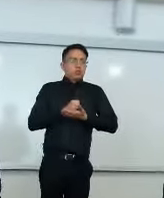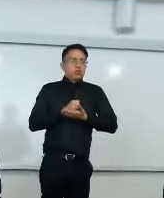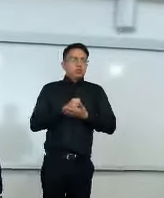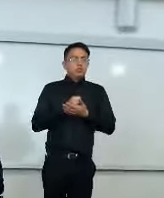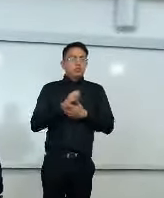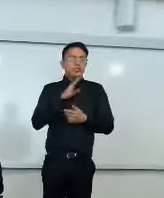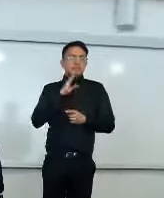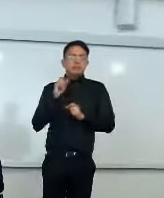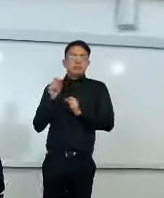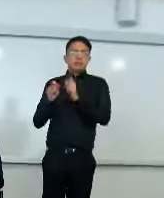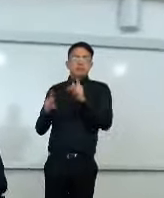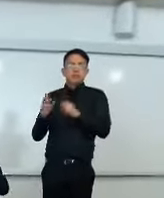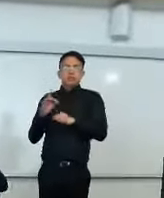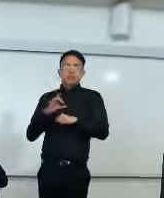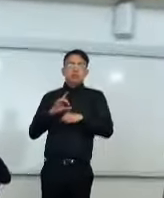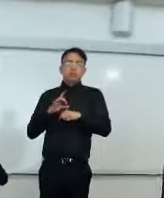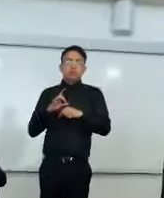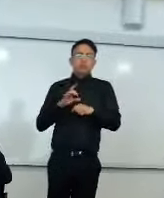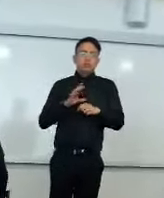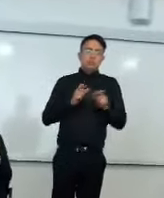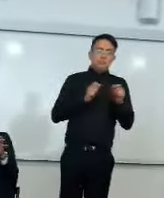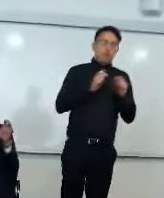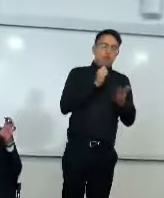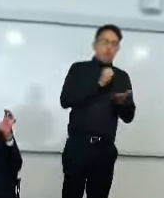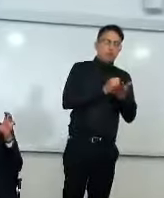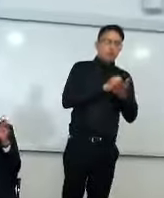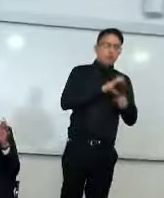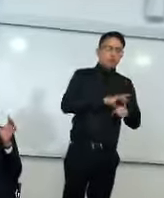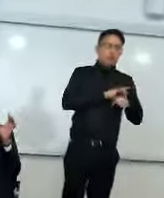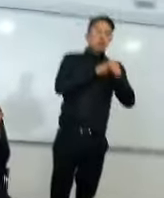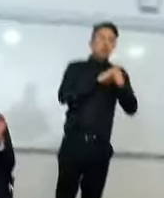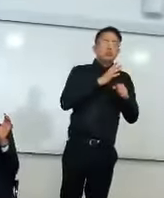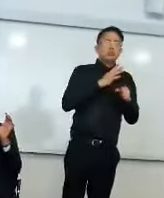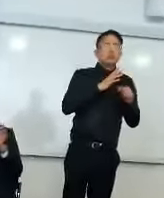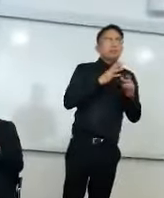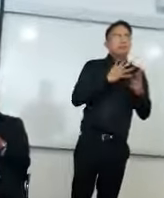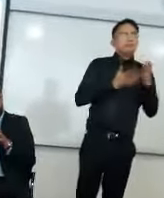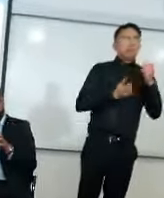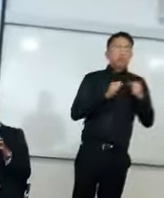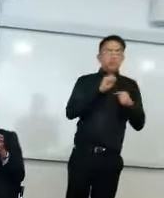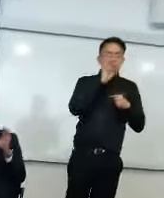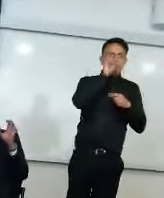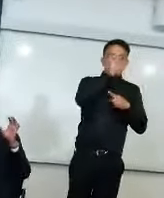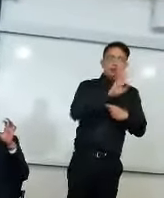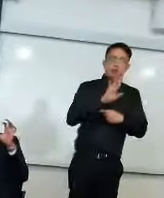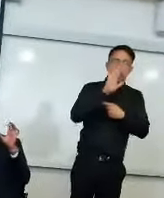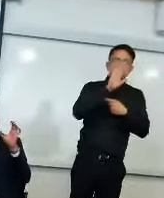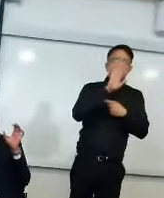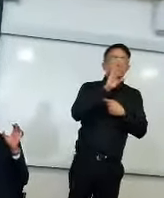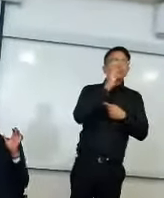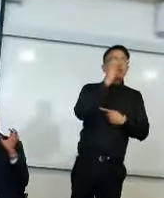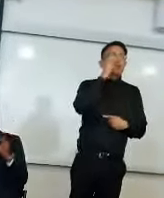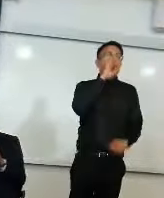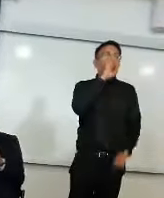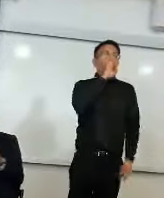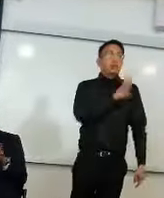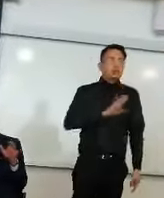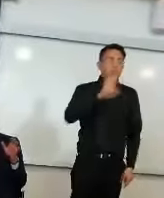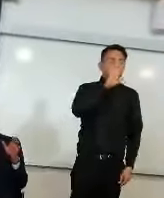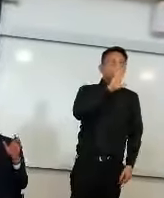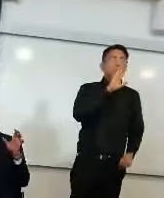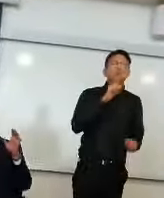Sistema General de Seguridad Social y Salud, catalogados desde las direcciones departamentales y distritales de salud,